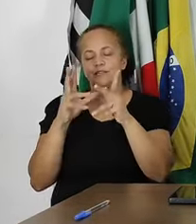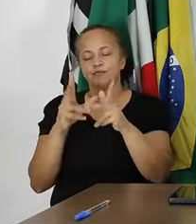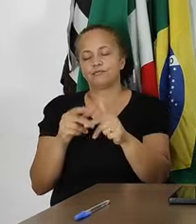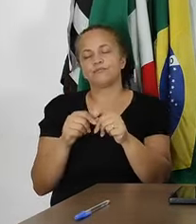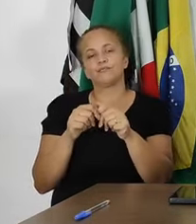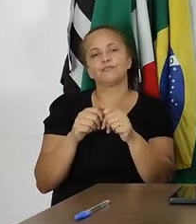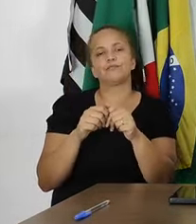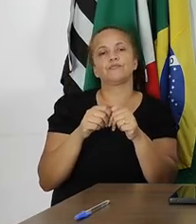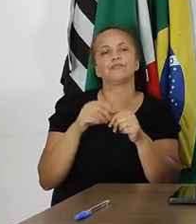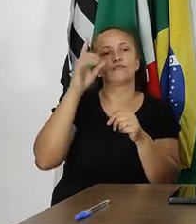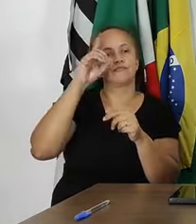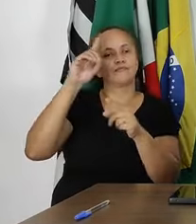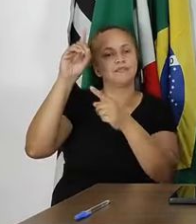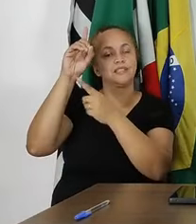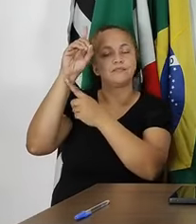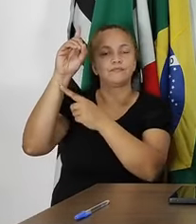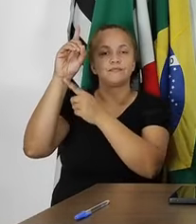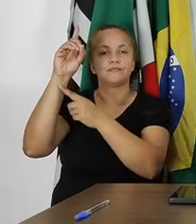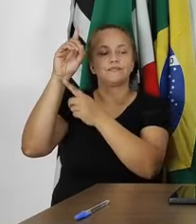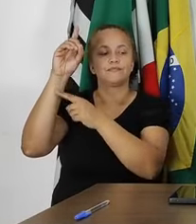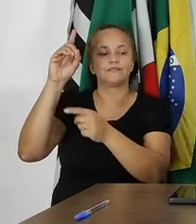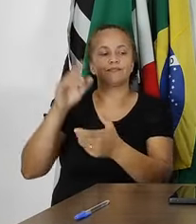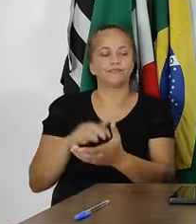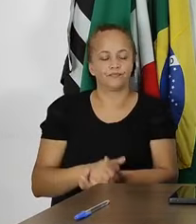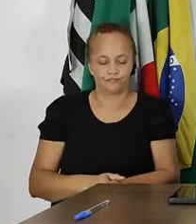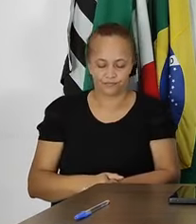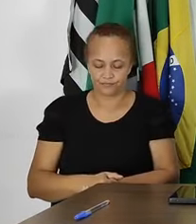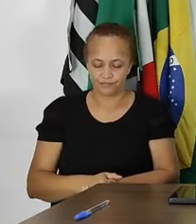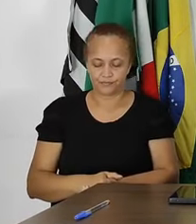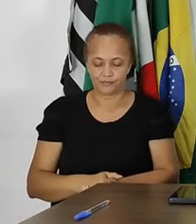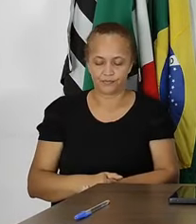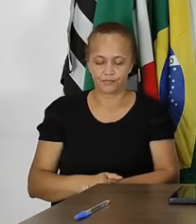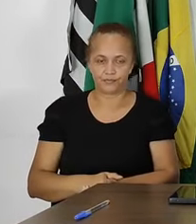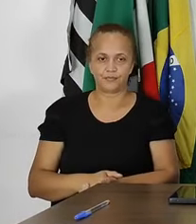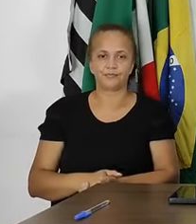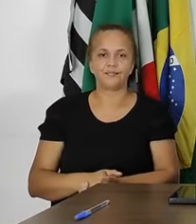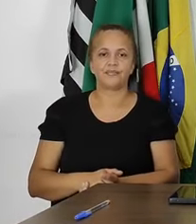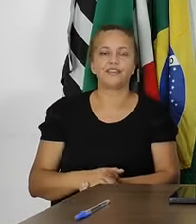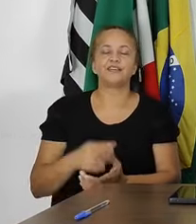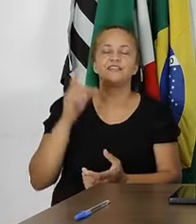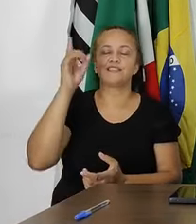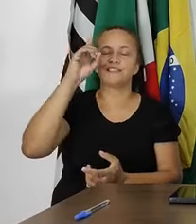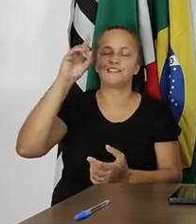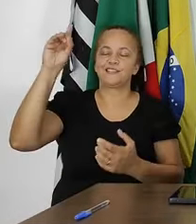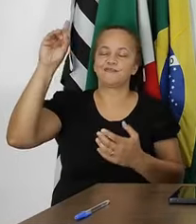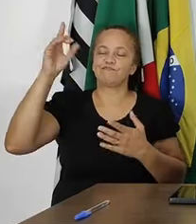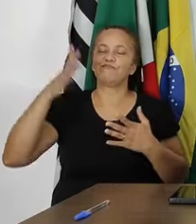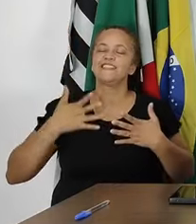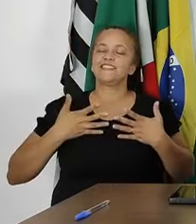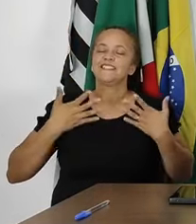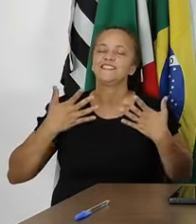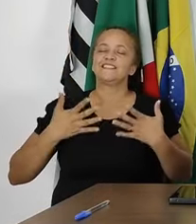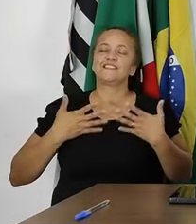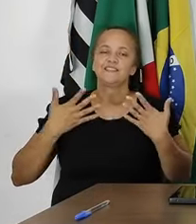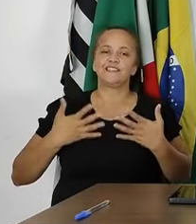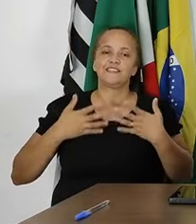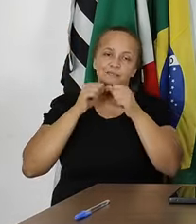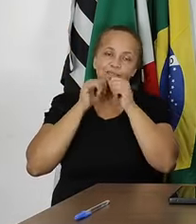designei. E continua o texto, ele diz assim no versículo 12: saireis com alegria e em paz sereis